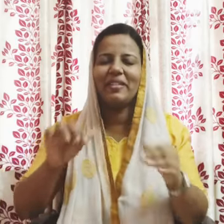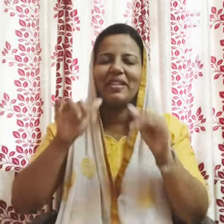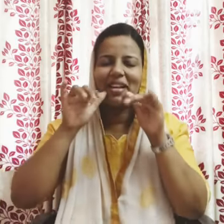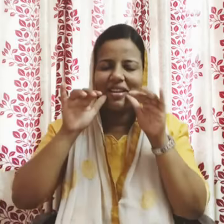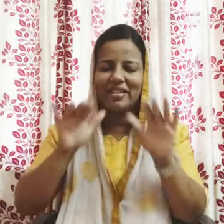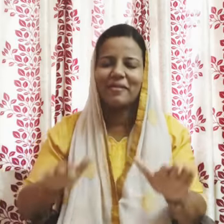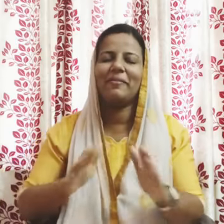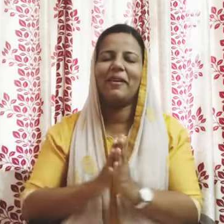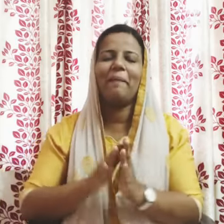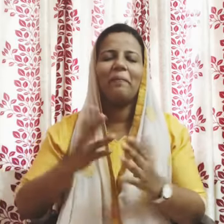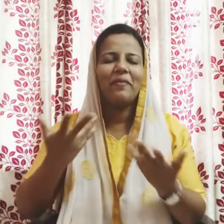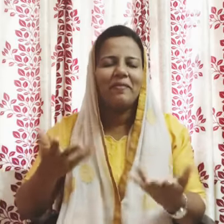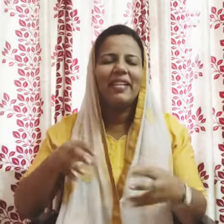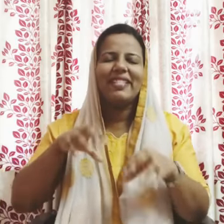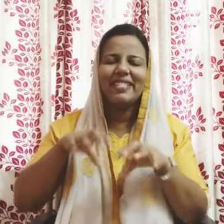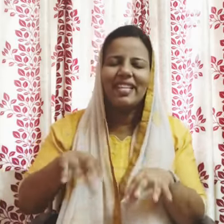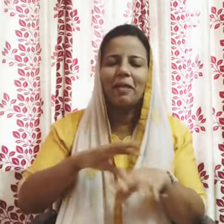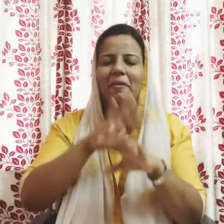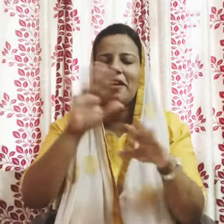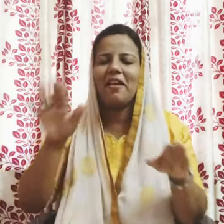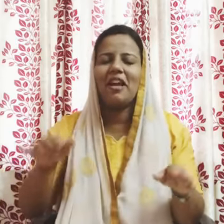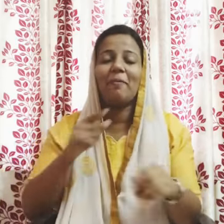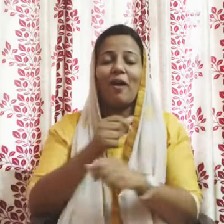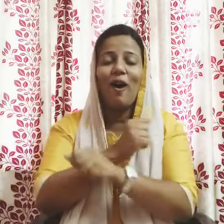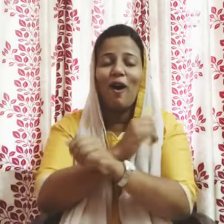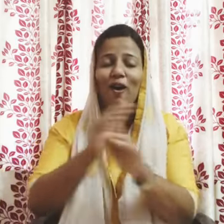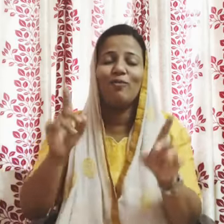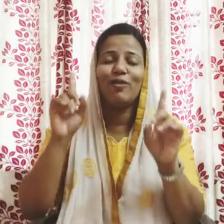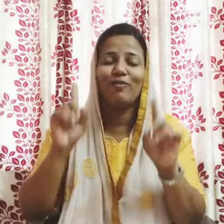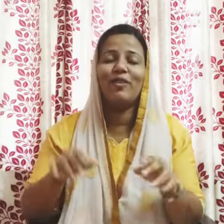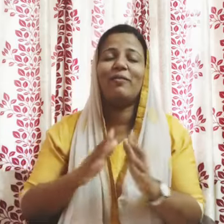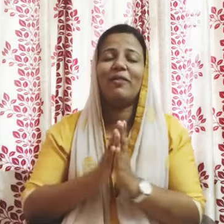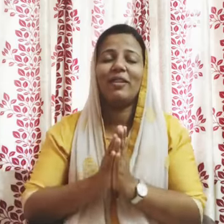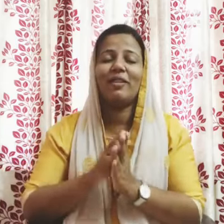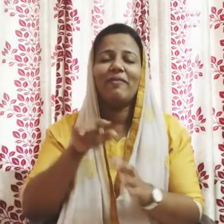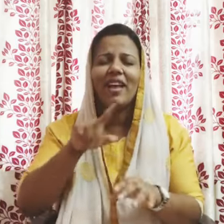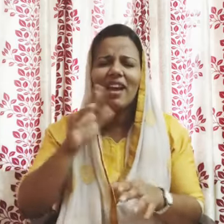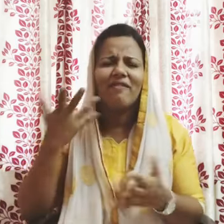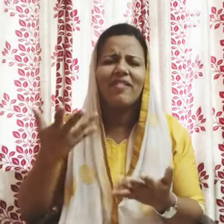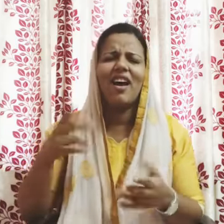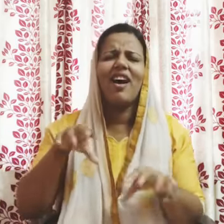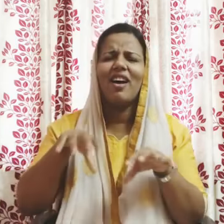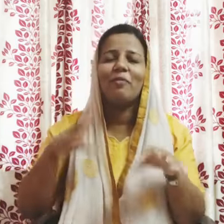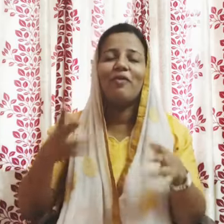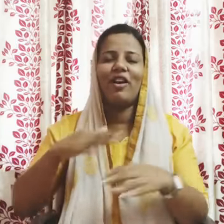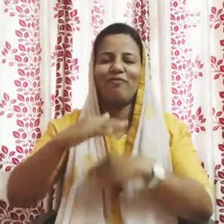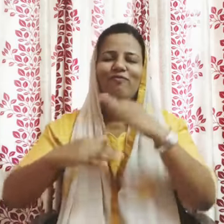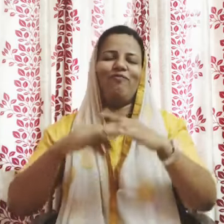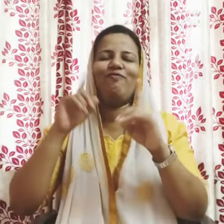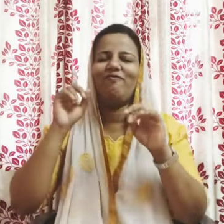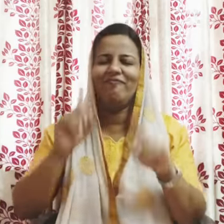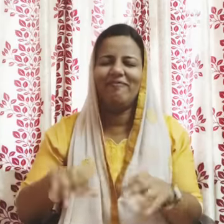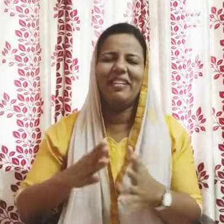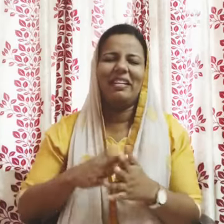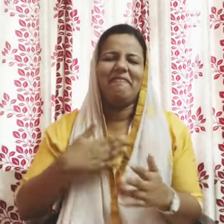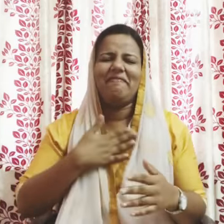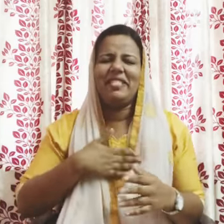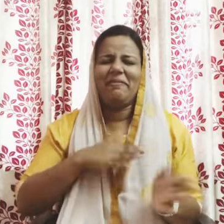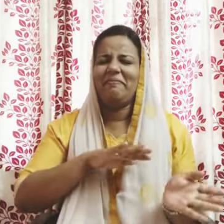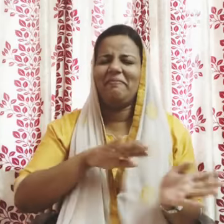കുഞ്ഞുങ്ങൾ അനുഗ്രഹിക്കപ്പെടട്ടെ. ഇവരായിരിക്കുന്ന ദേശത്ത് ഇവർ അത്ഭുതമായി മാറട്ടെ. ഇവരായിരിക്കുന്ന ദേശത്ത് ഇവർ ഉയർച്ച പ്രാപിക്കട്ടെ. ഇവരുടെ